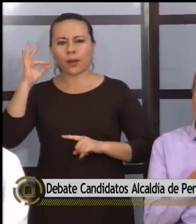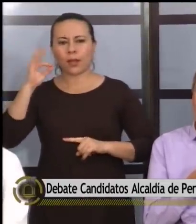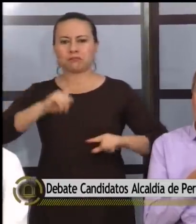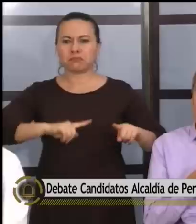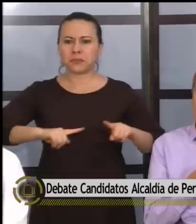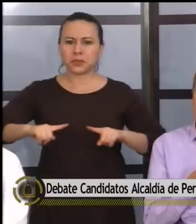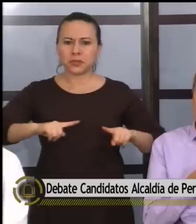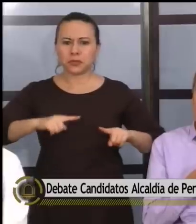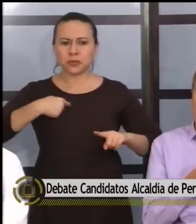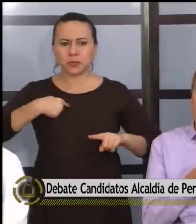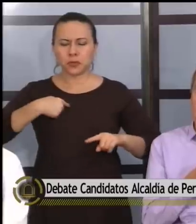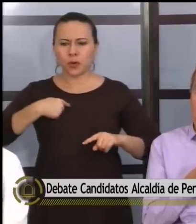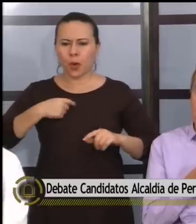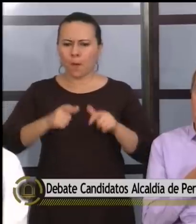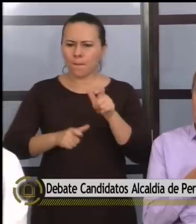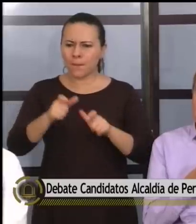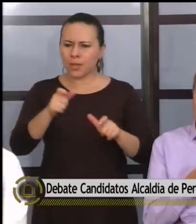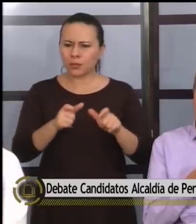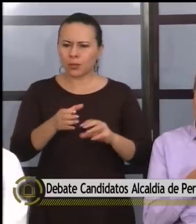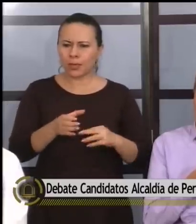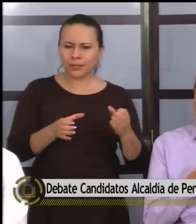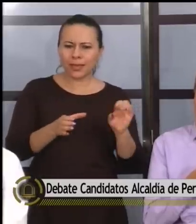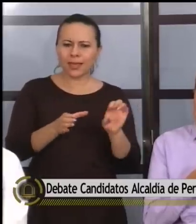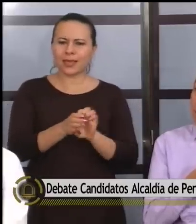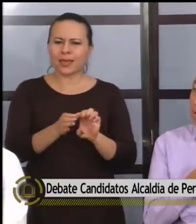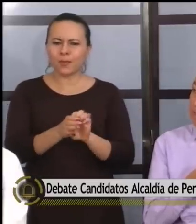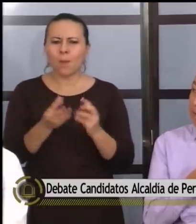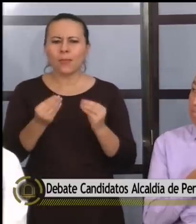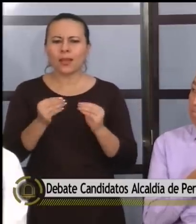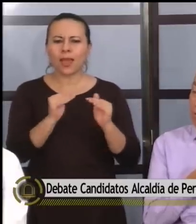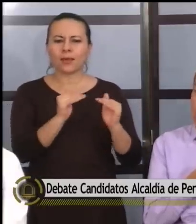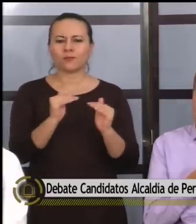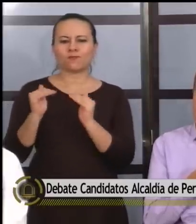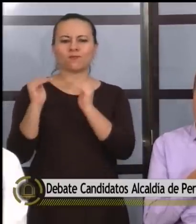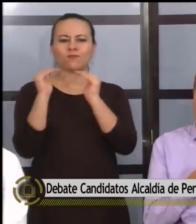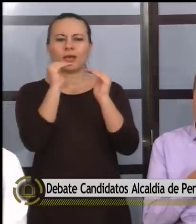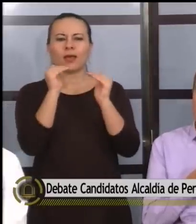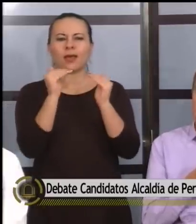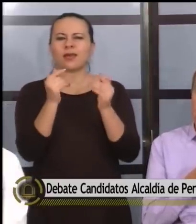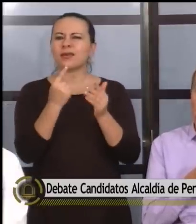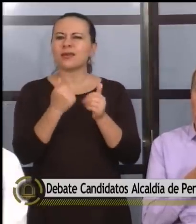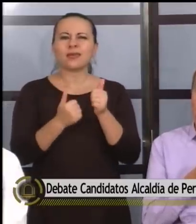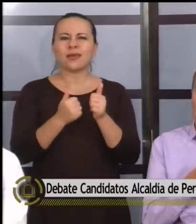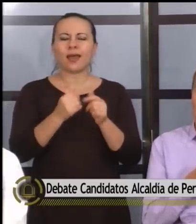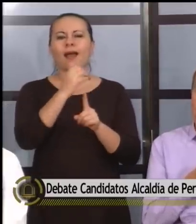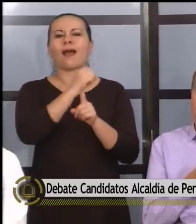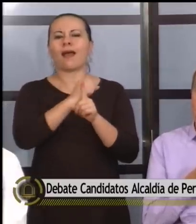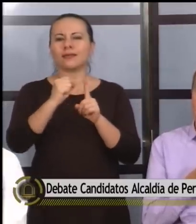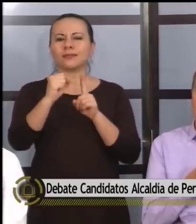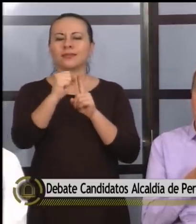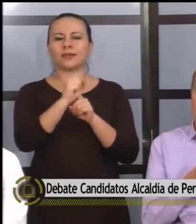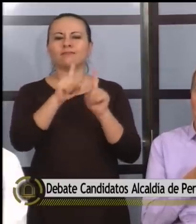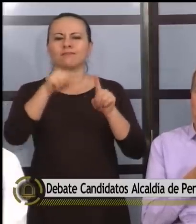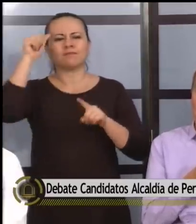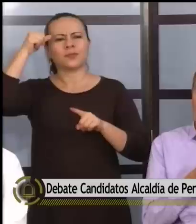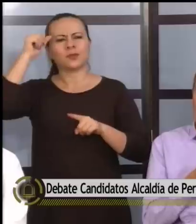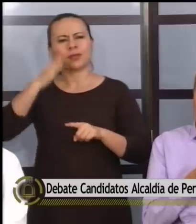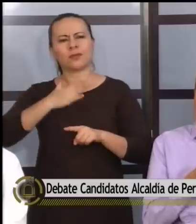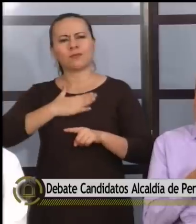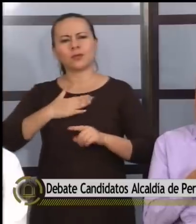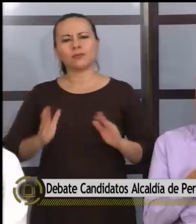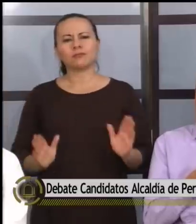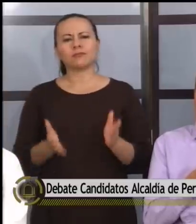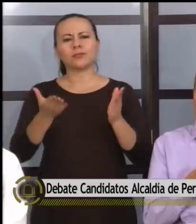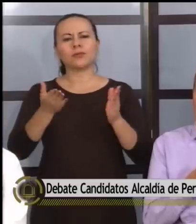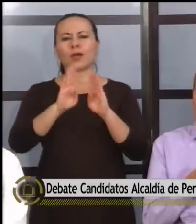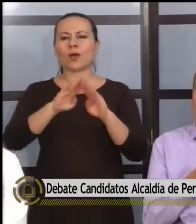pública me rodeé de gente para hacer más equitativa nuestra sociedad. Quiero que me recuerden porque mejoré los